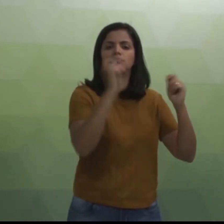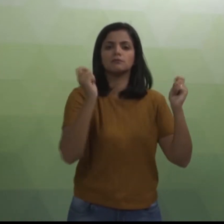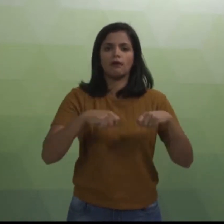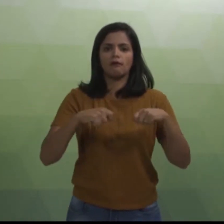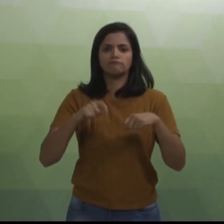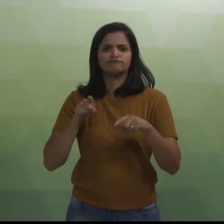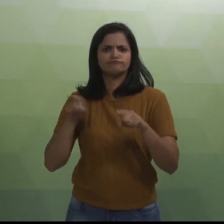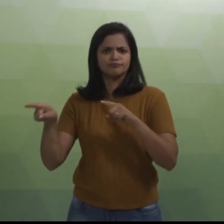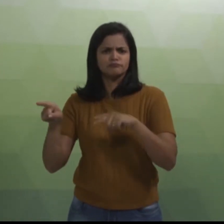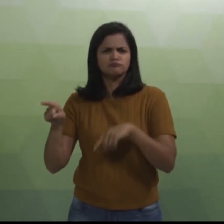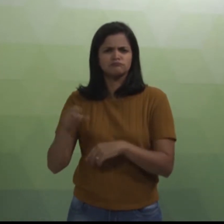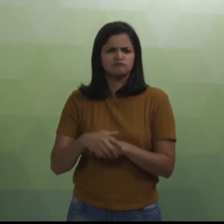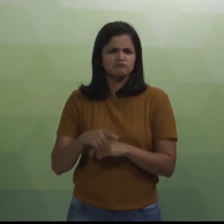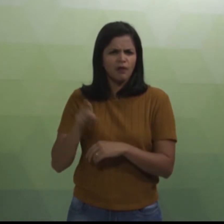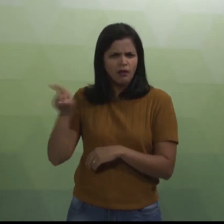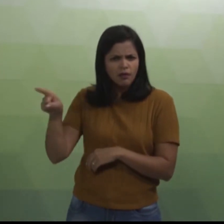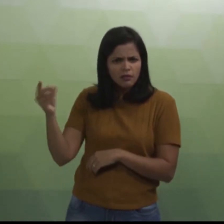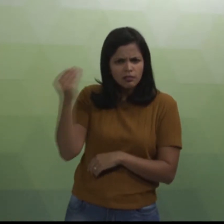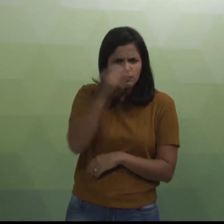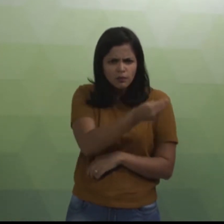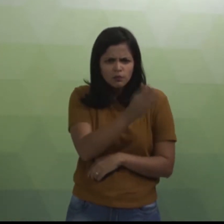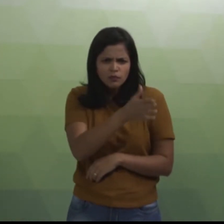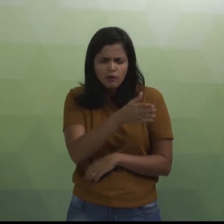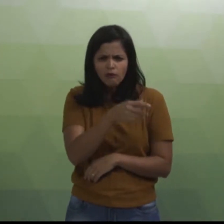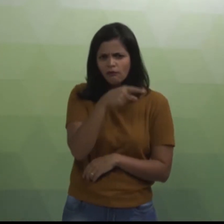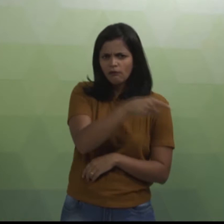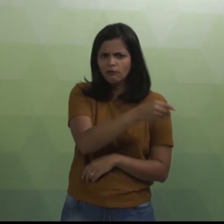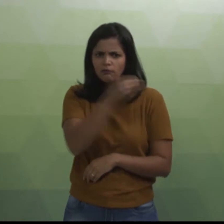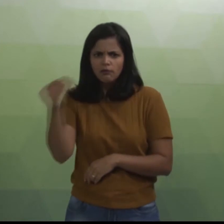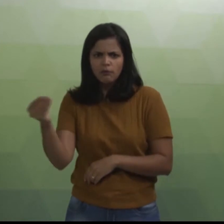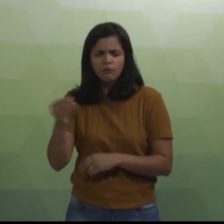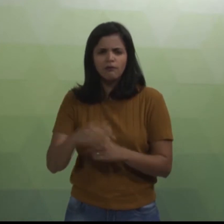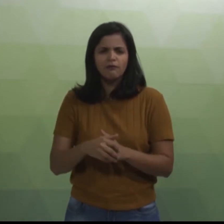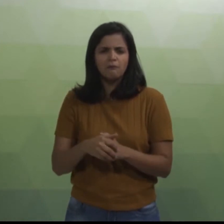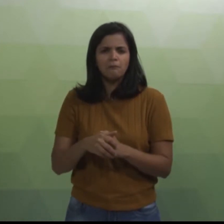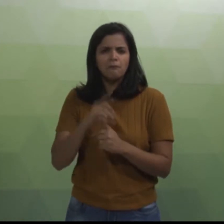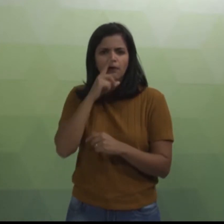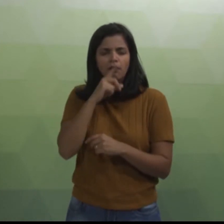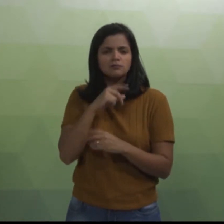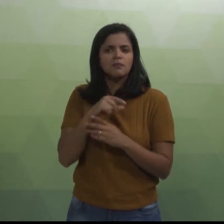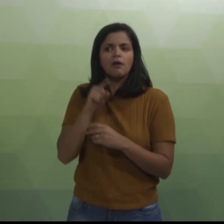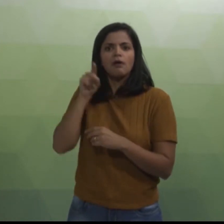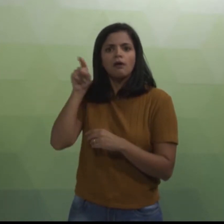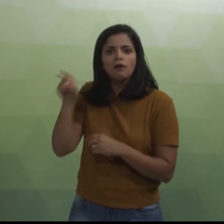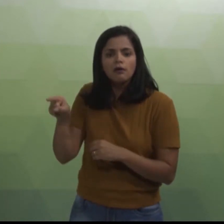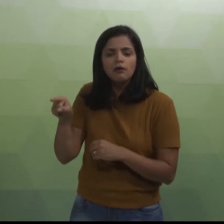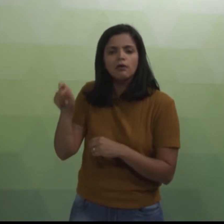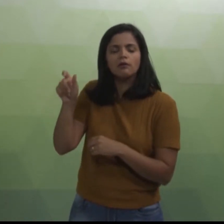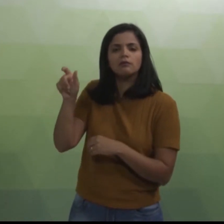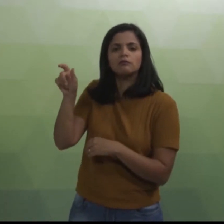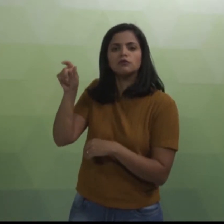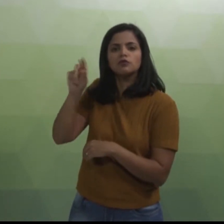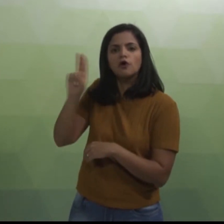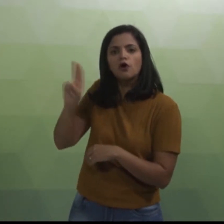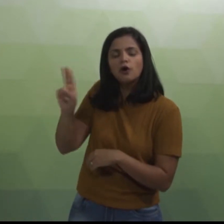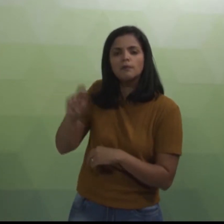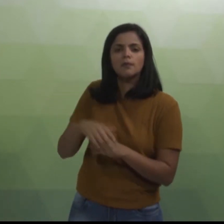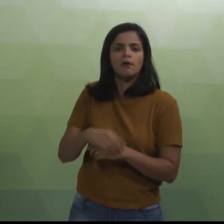denominado deítico, essa separação das pessoas no discurso. Ele deu a ela deu